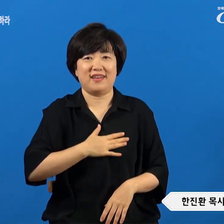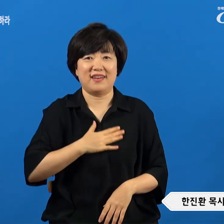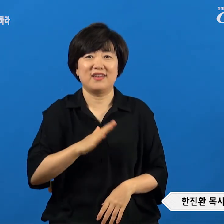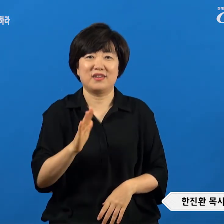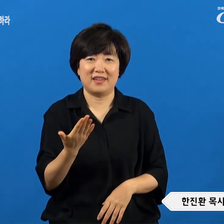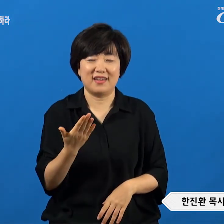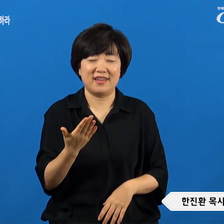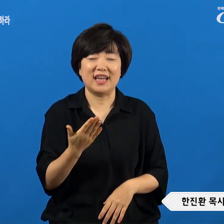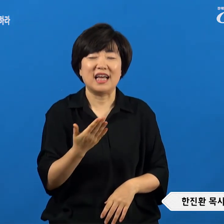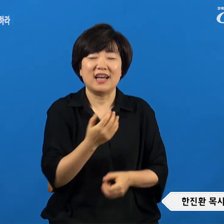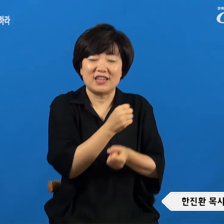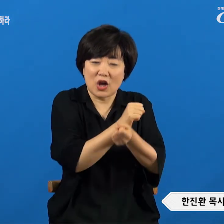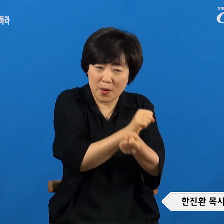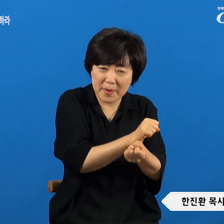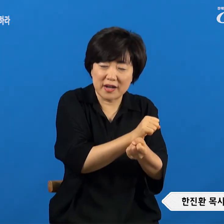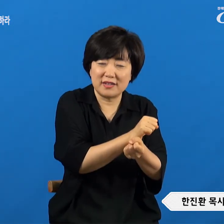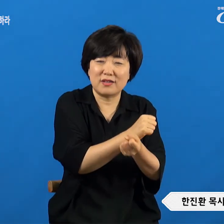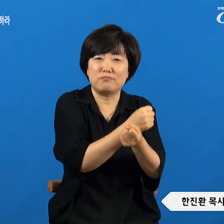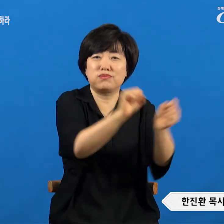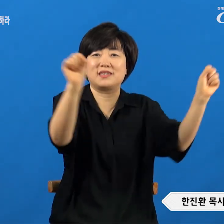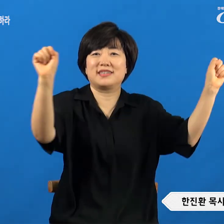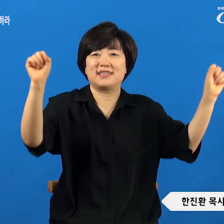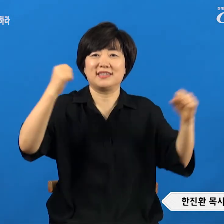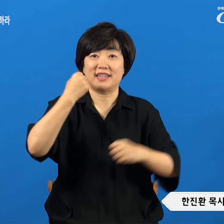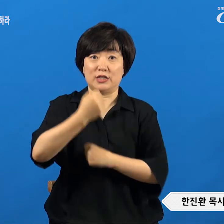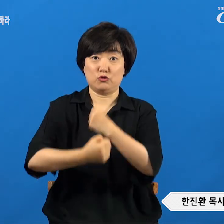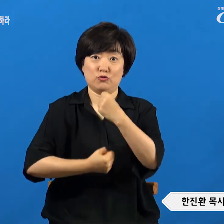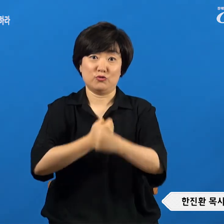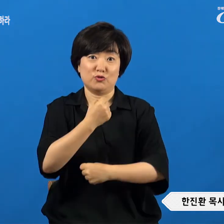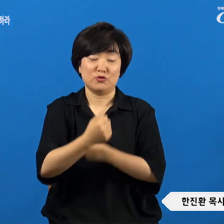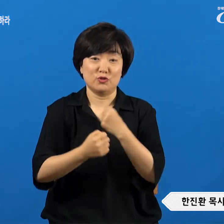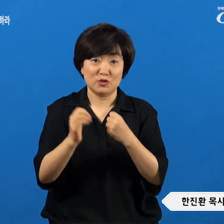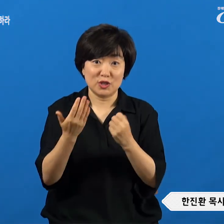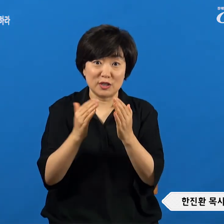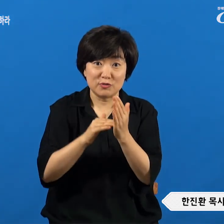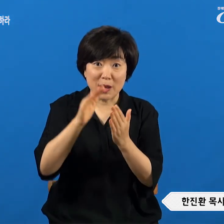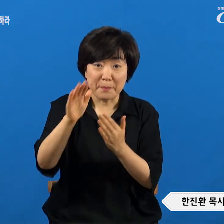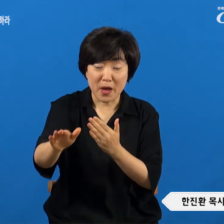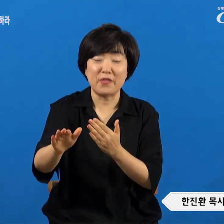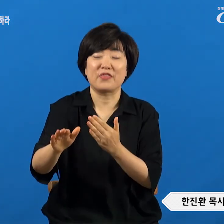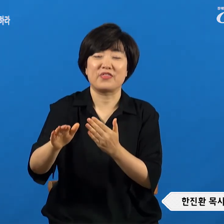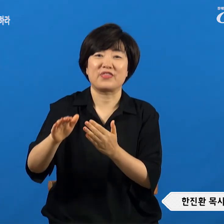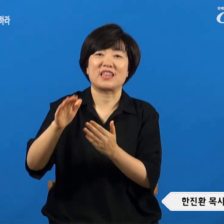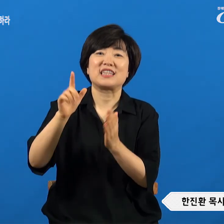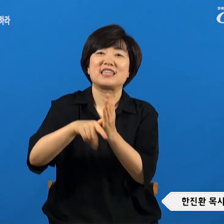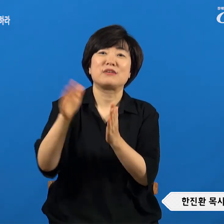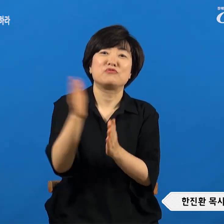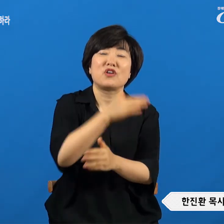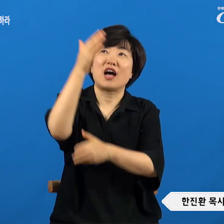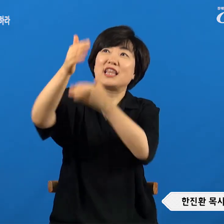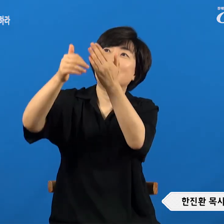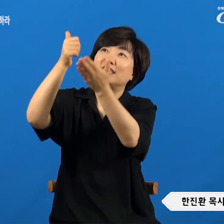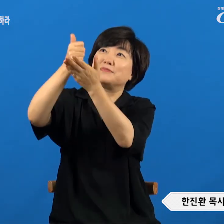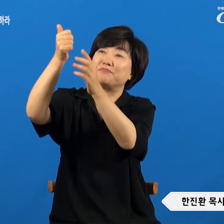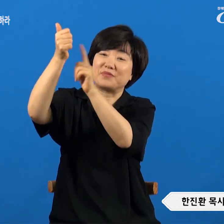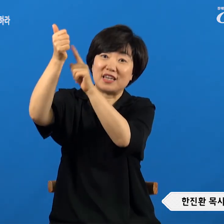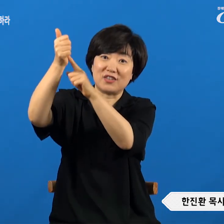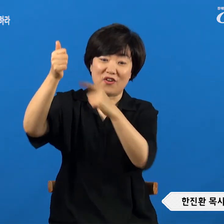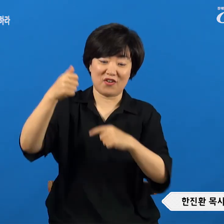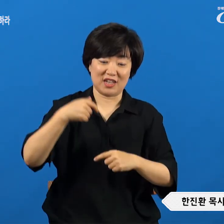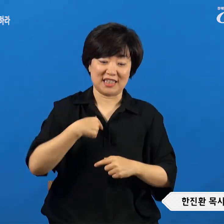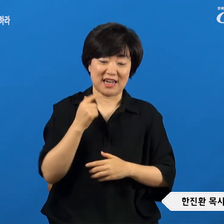그래서 결박에서 풀려서 자유롭게 되면 그때부터는 하나님께서 영광스럽게 그 사람을